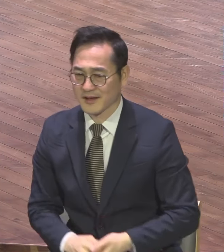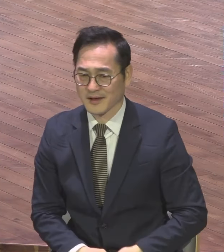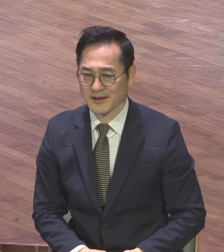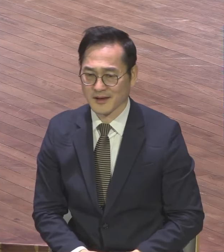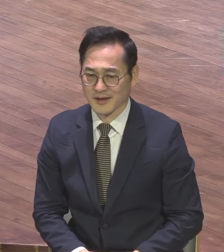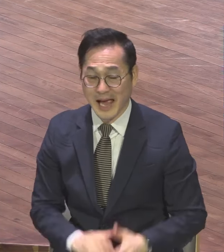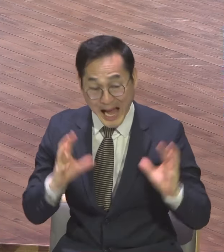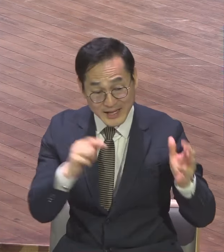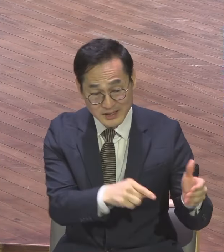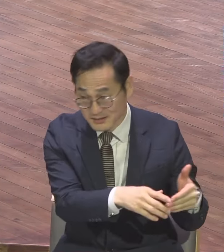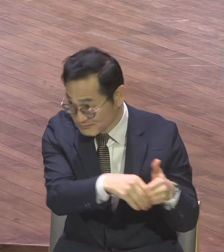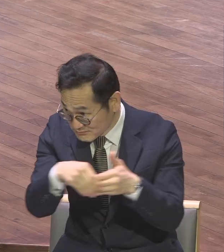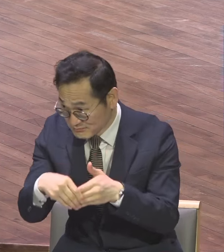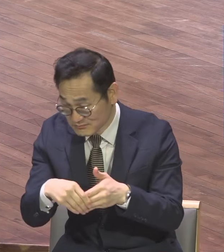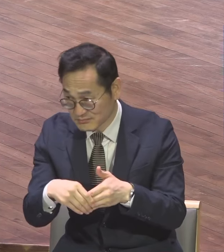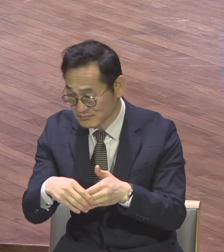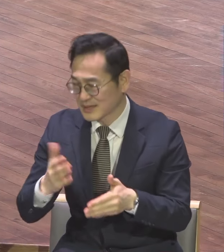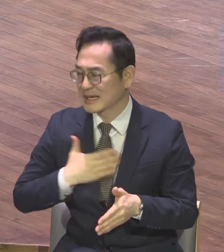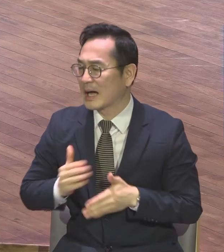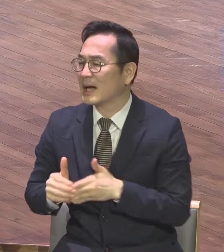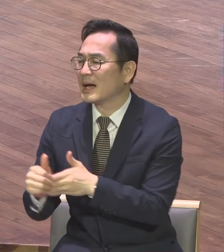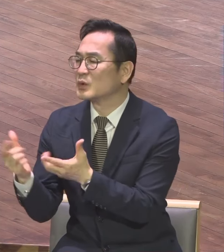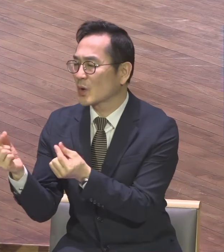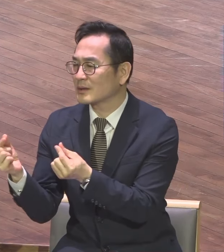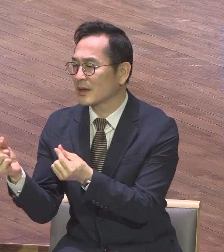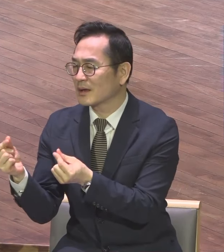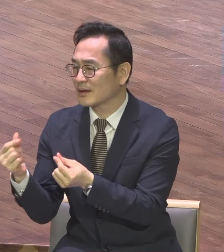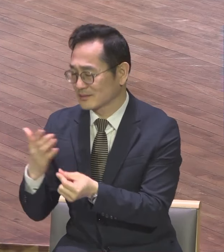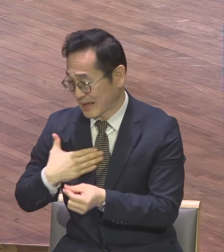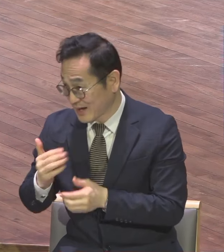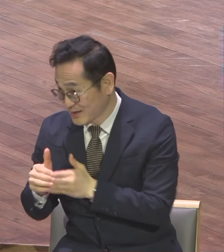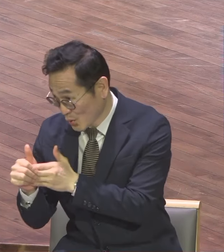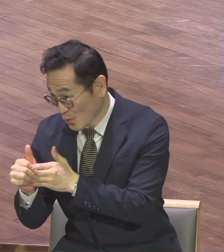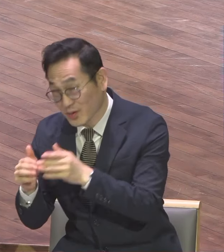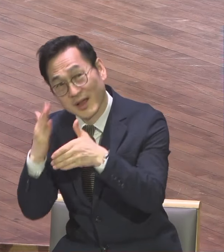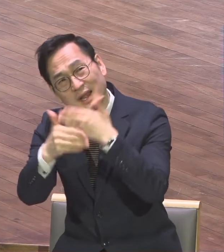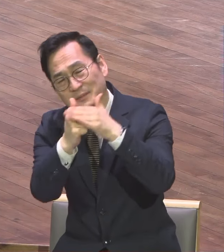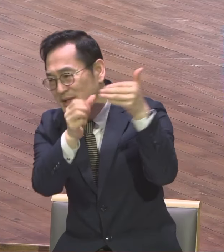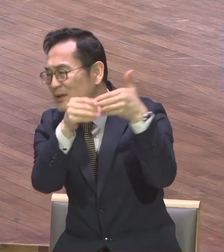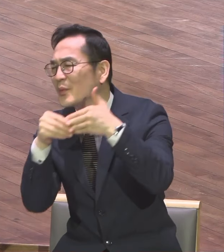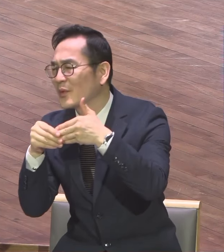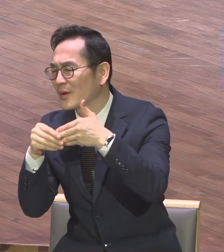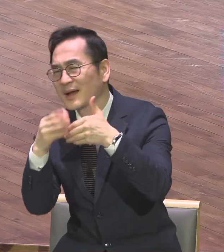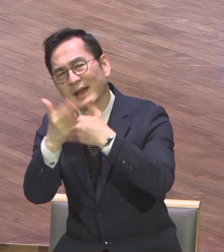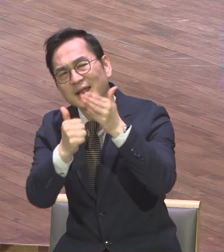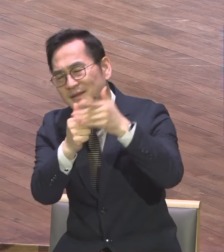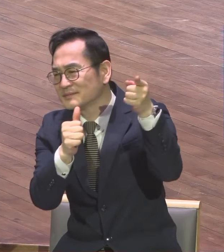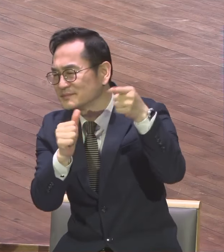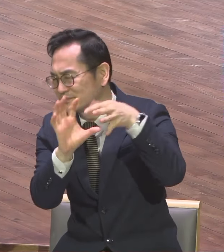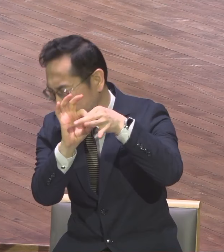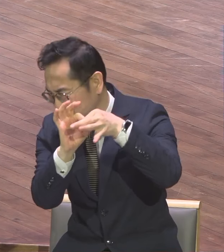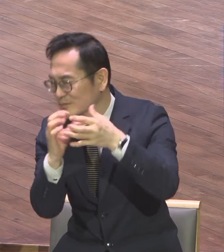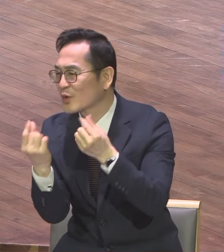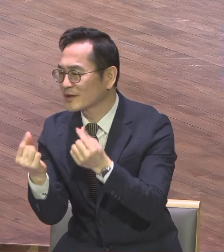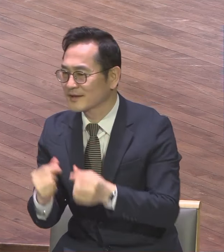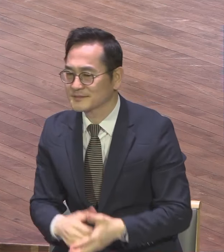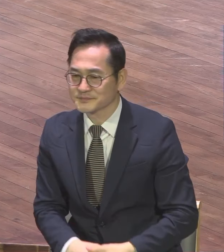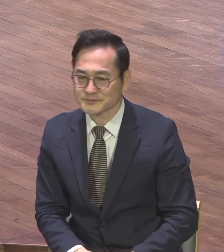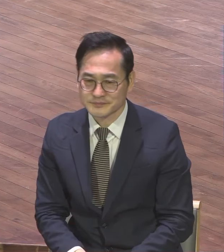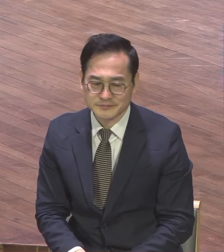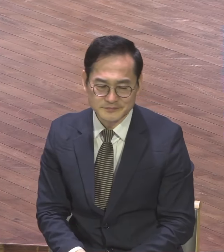길에서 서로 뭘 분쟁했냐? 누가 더 크냐? 누가 더 높으냐? 누가 더 예수님